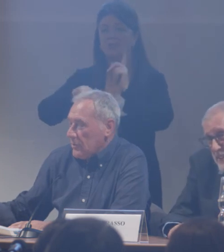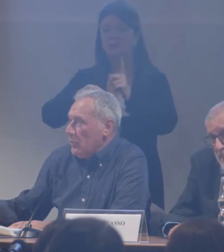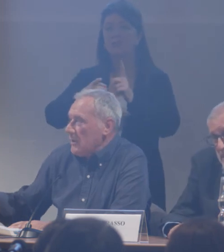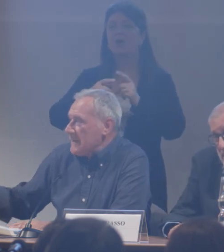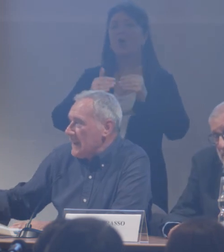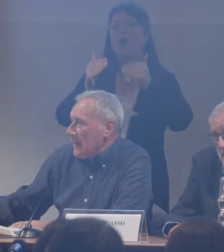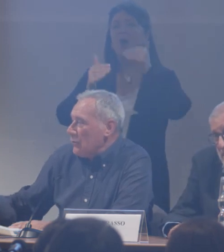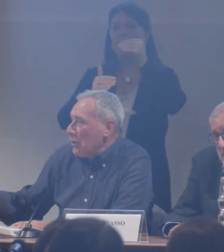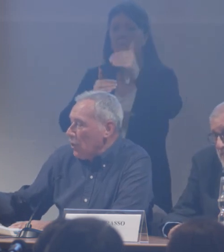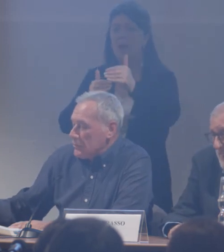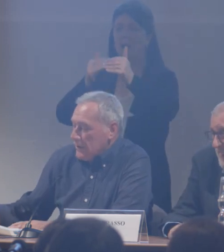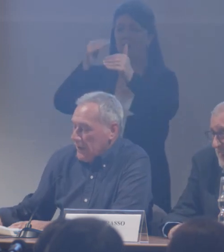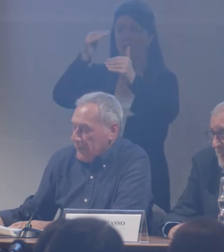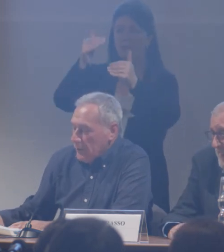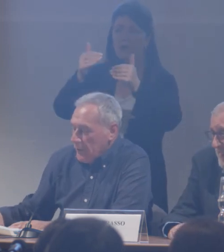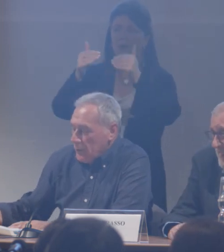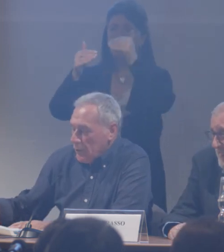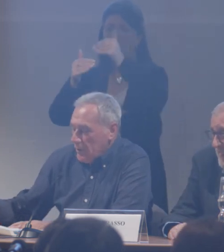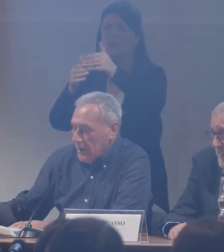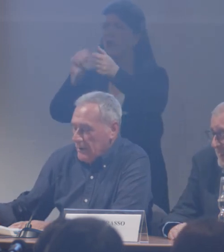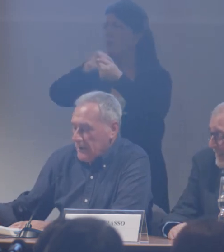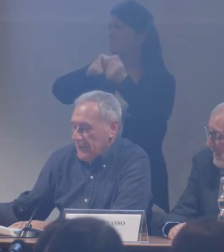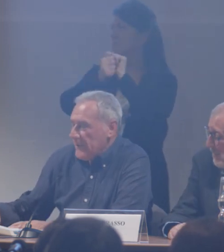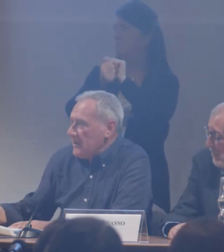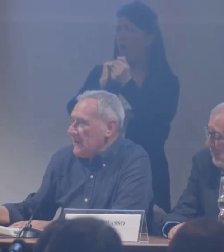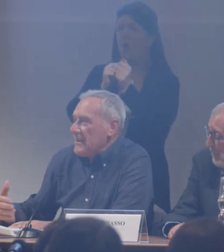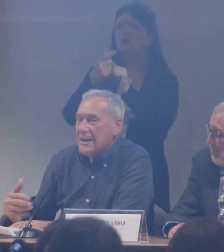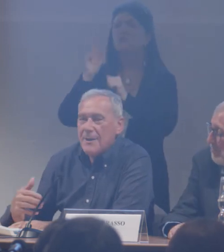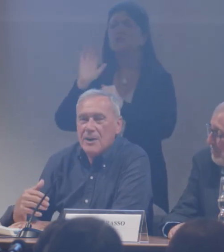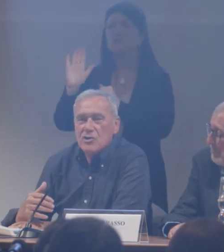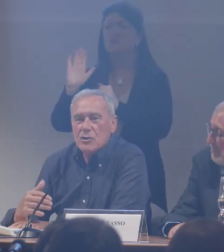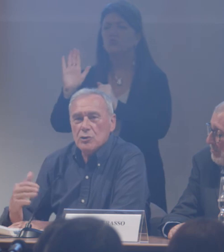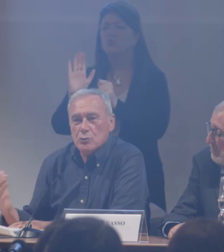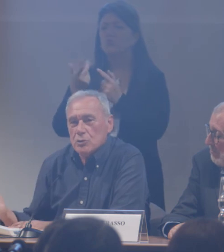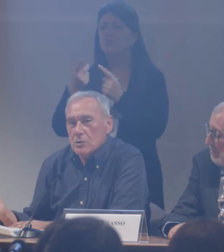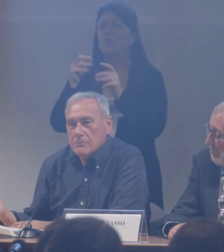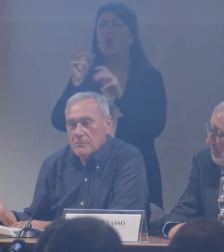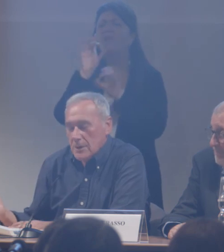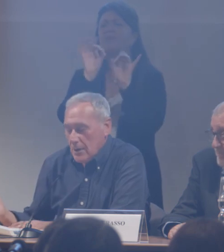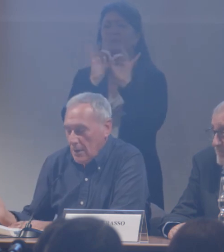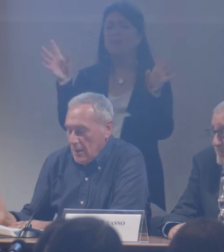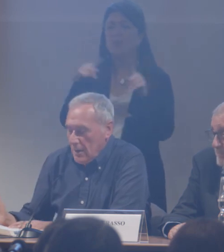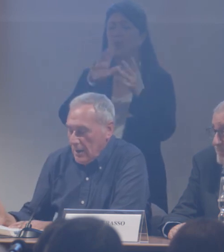deputato democristiano in lotta con le sue correnti, diventa capace di tutto